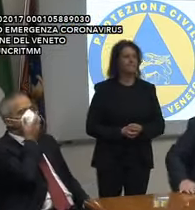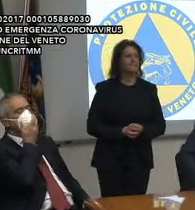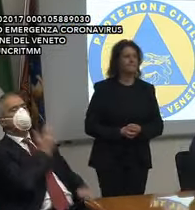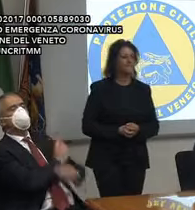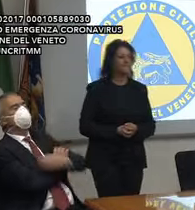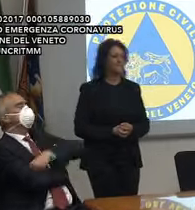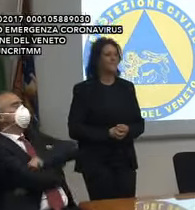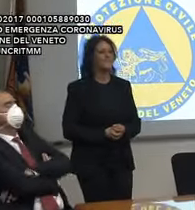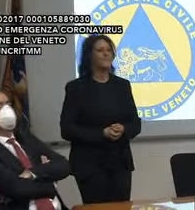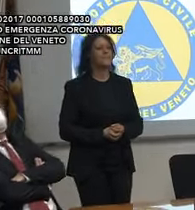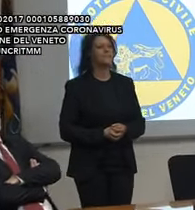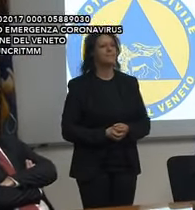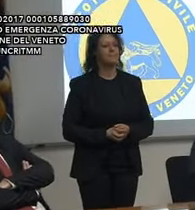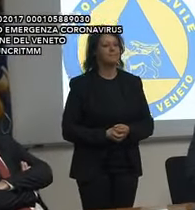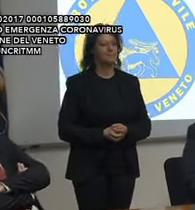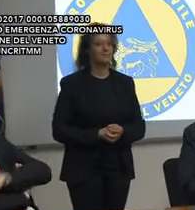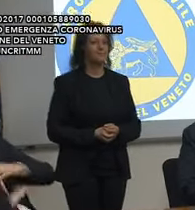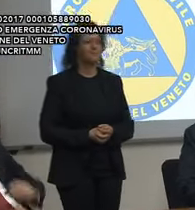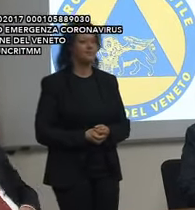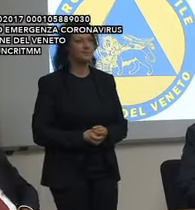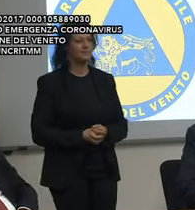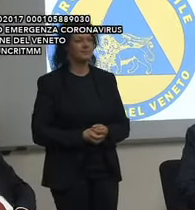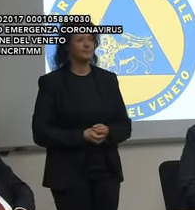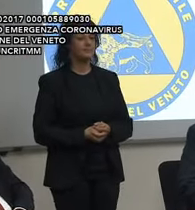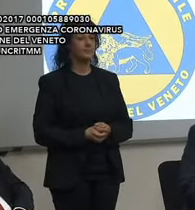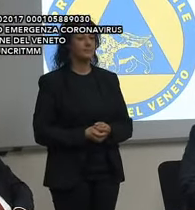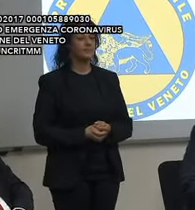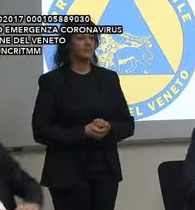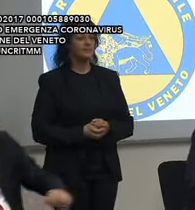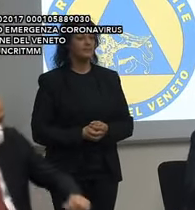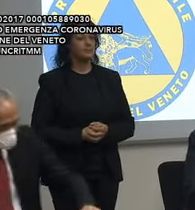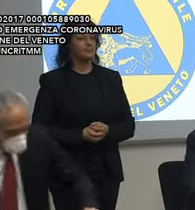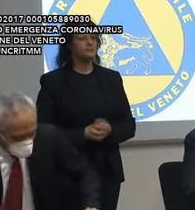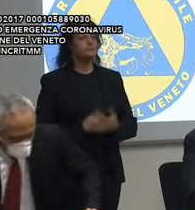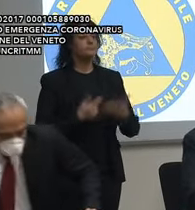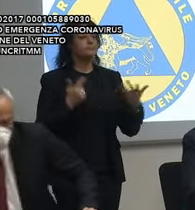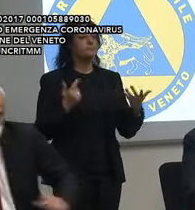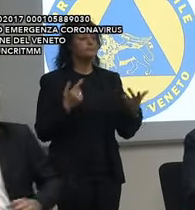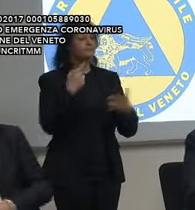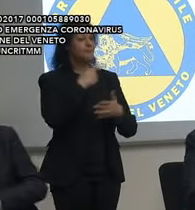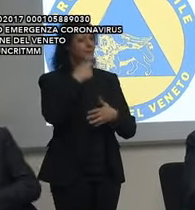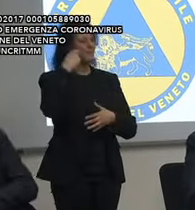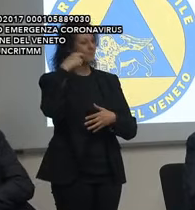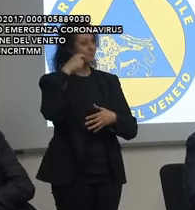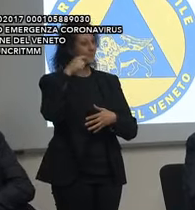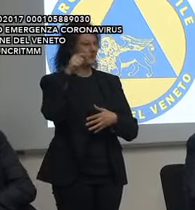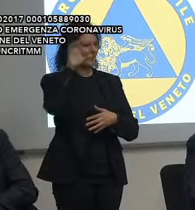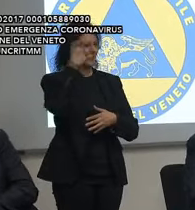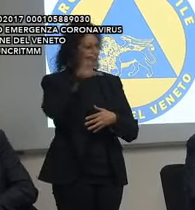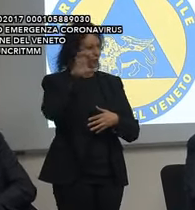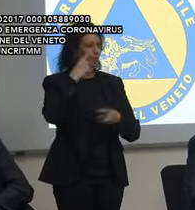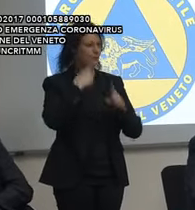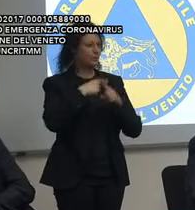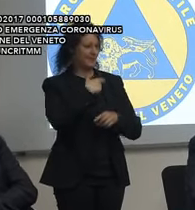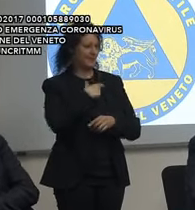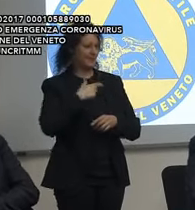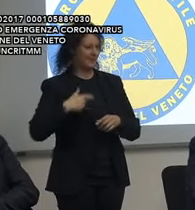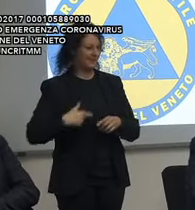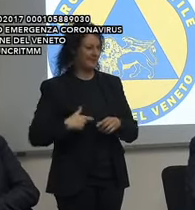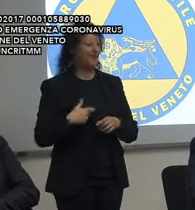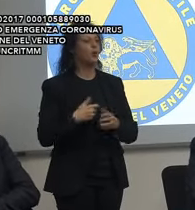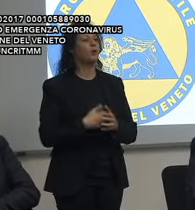Guardate, c'è un termine che è stato introdotto dal governatore e dal sindaco e